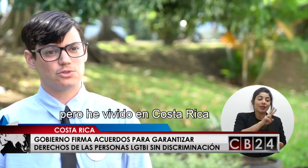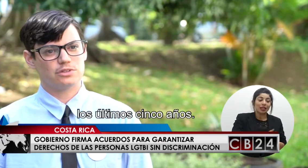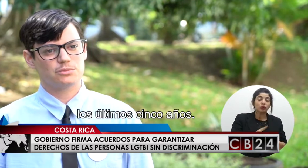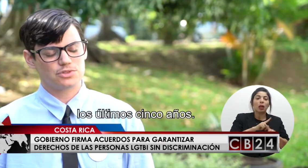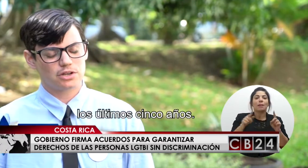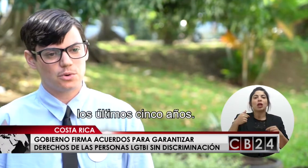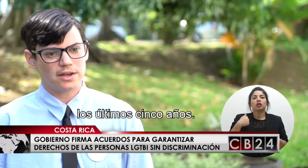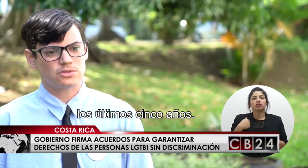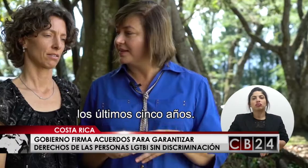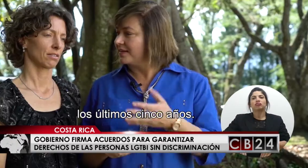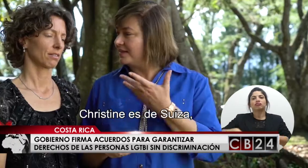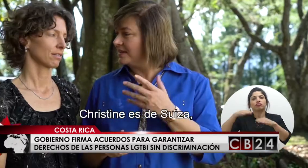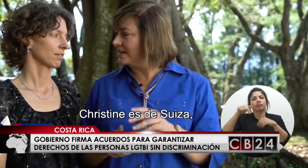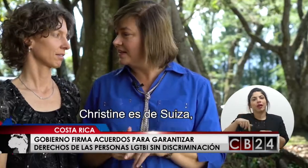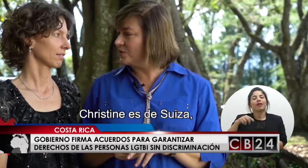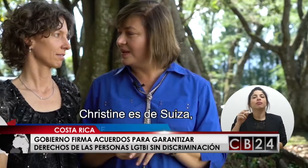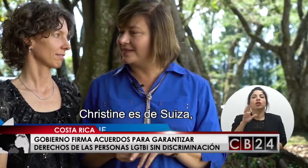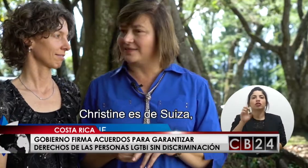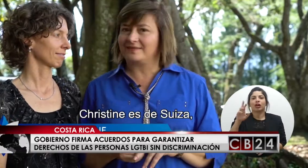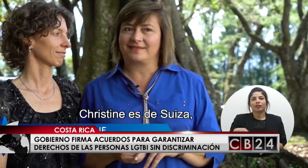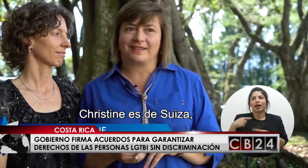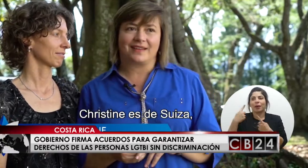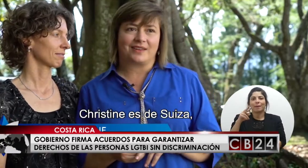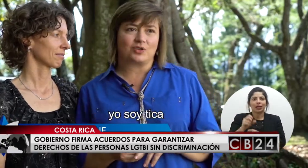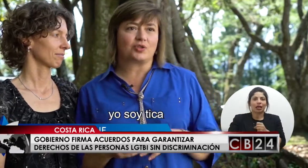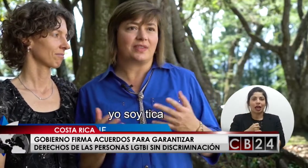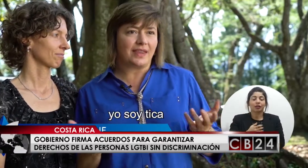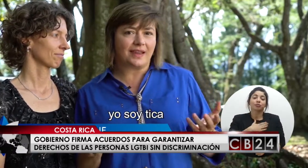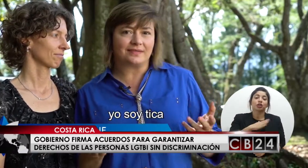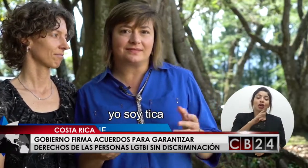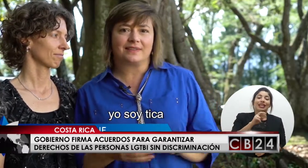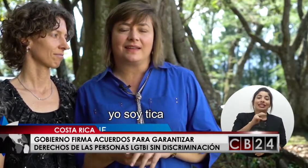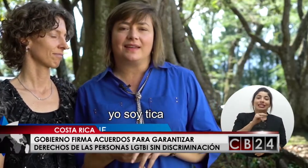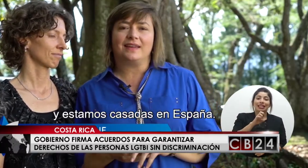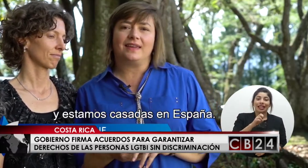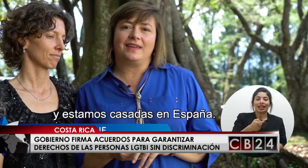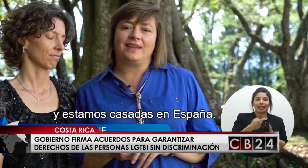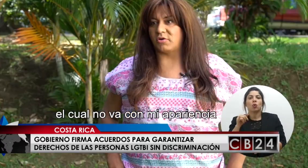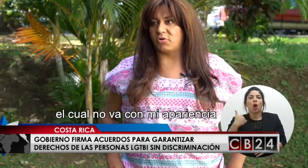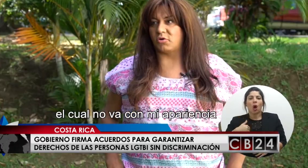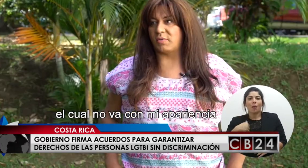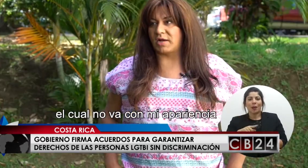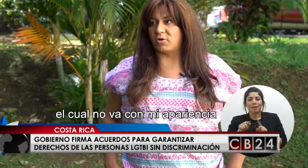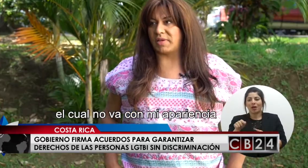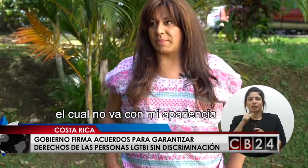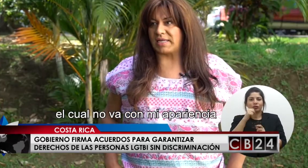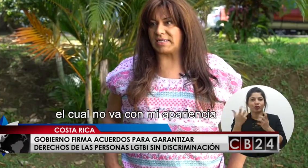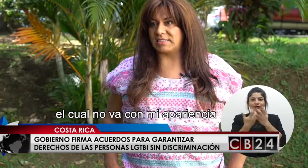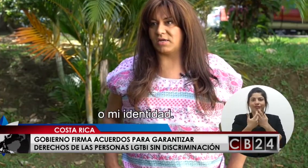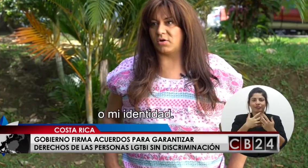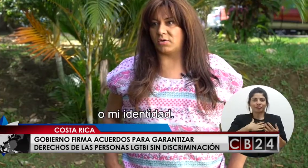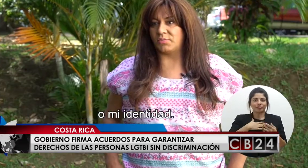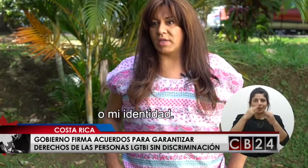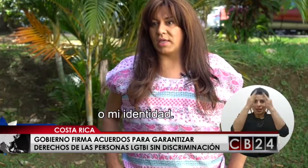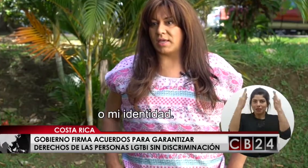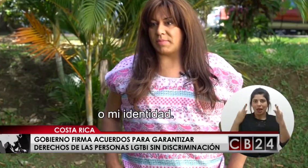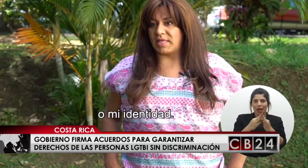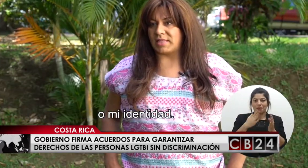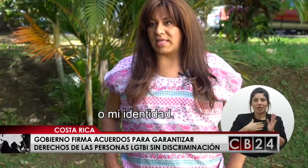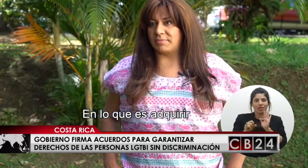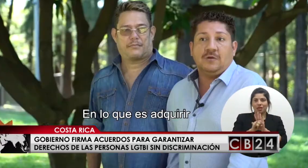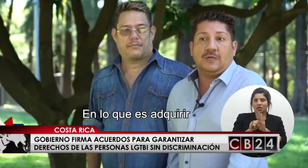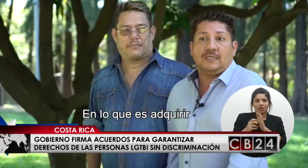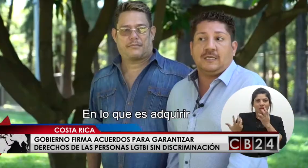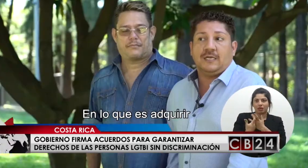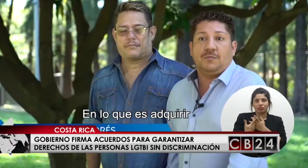la vida de la bifobia en el día de la homo lesbo transfobia y declaratorias de interés